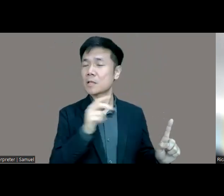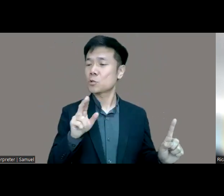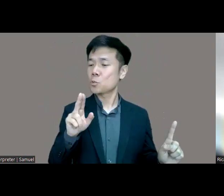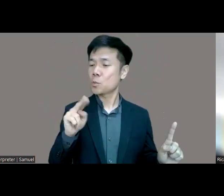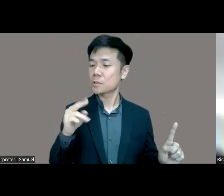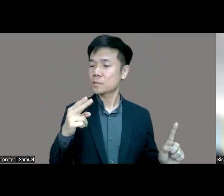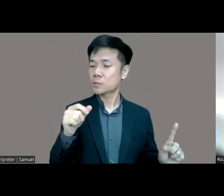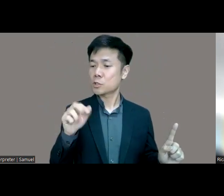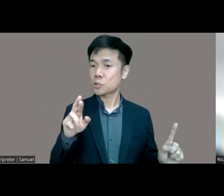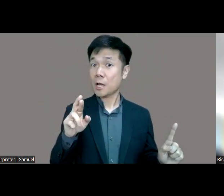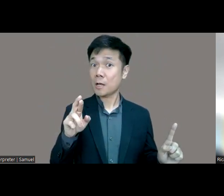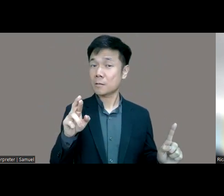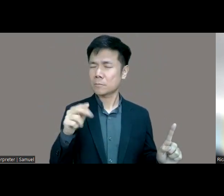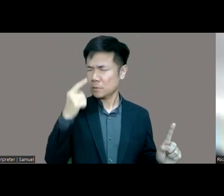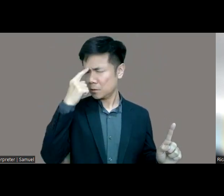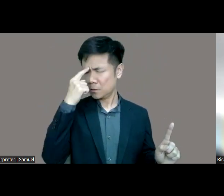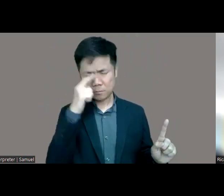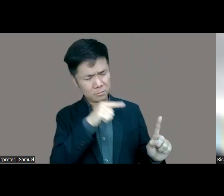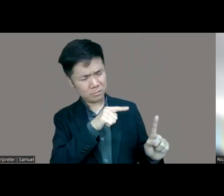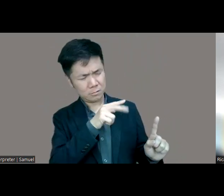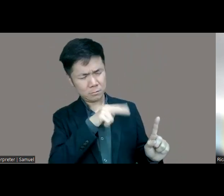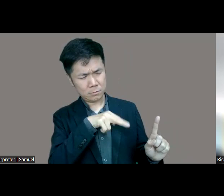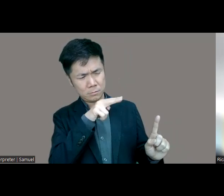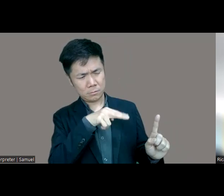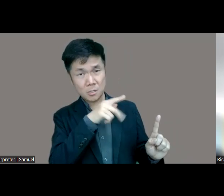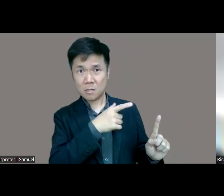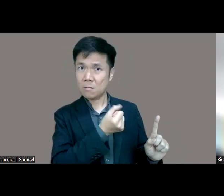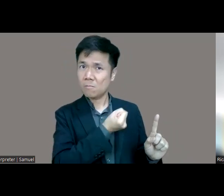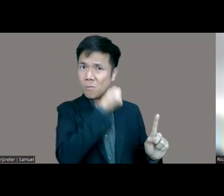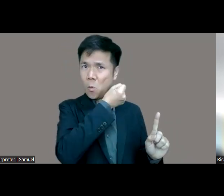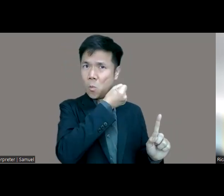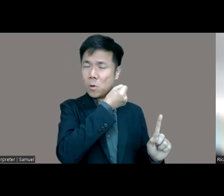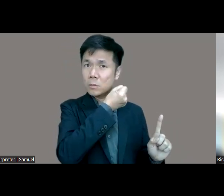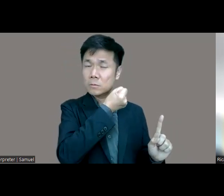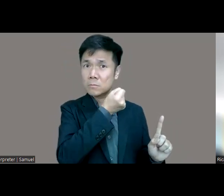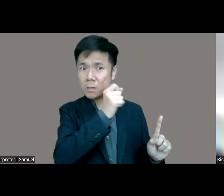C'est cela que je suis surpris.